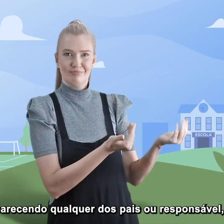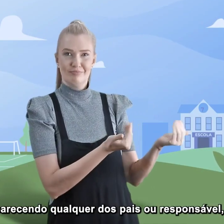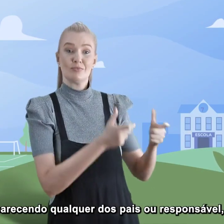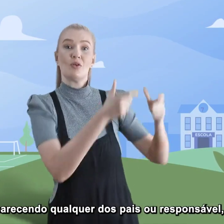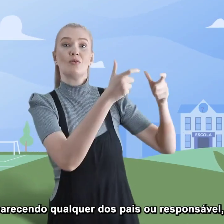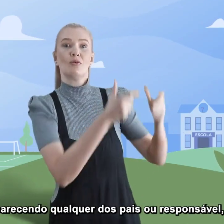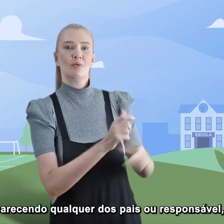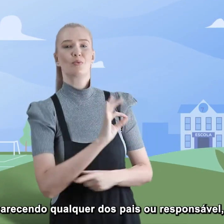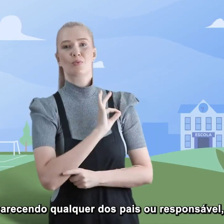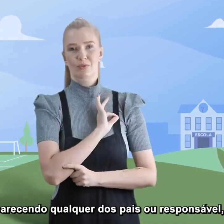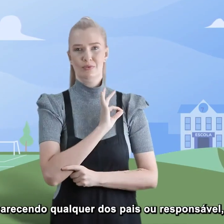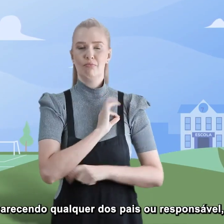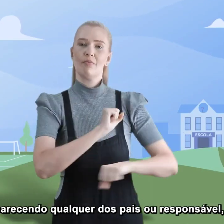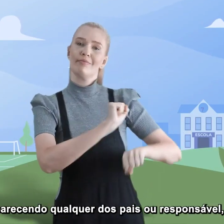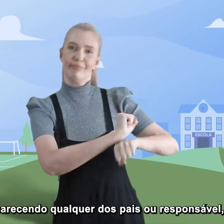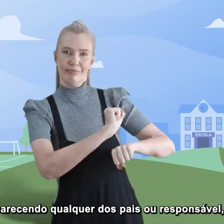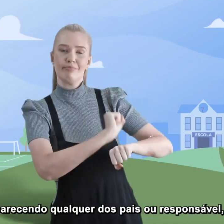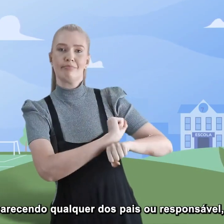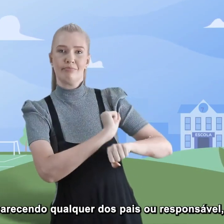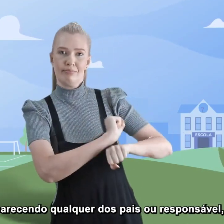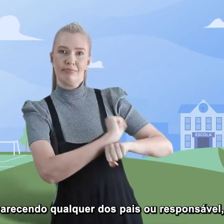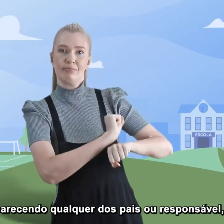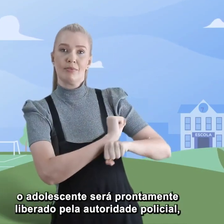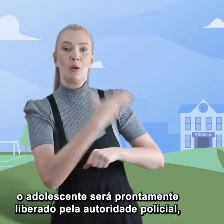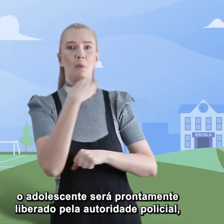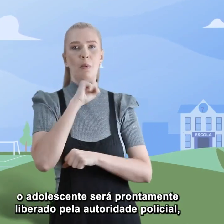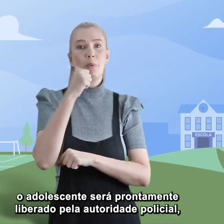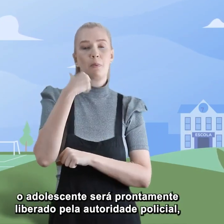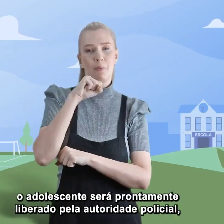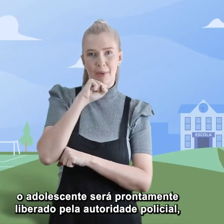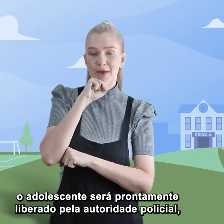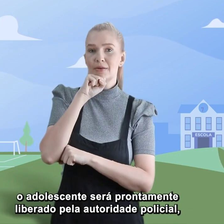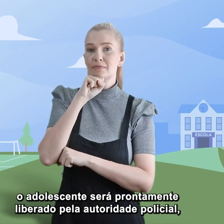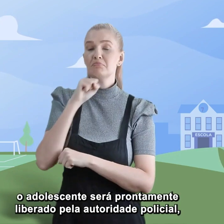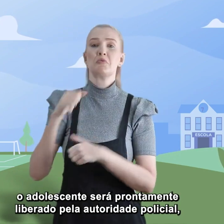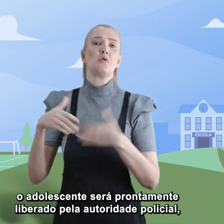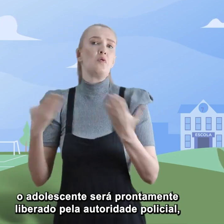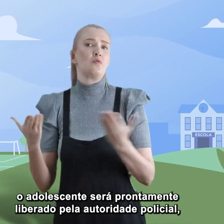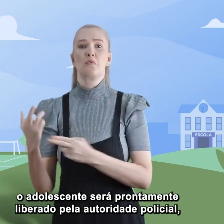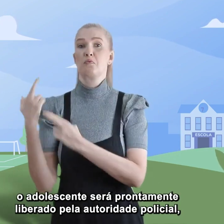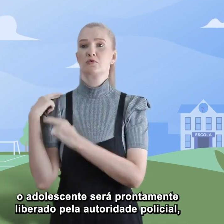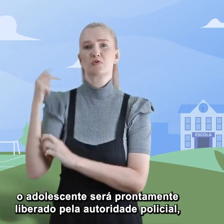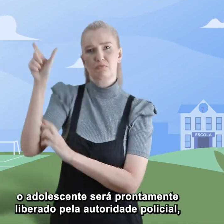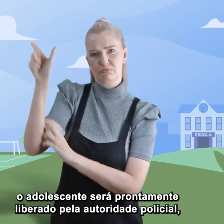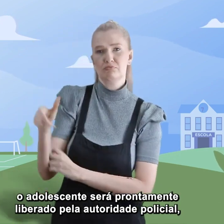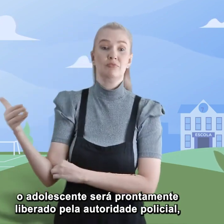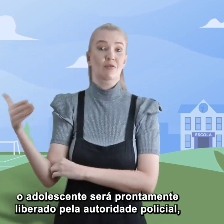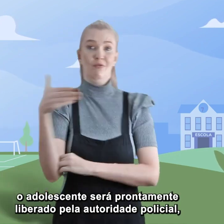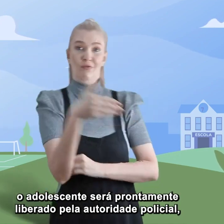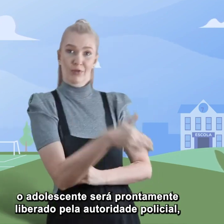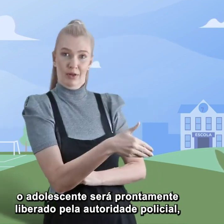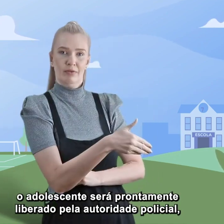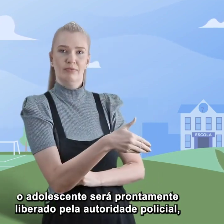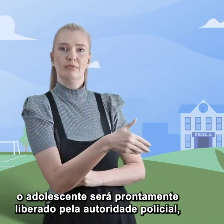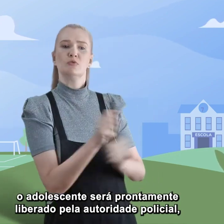Comparecendo qualquer dos pais ou responsável, o adolescente será prontamente liberado pela autoridade policial,